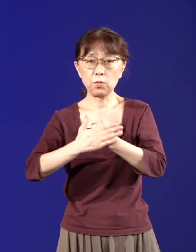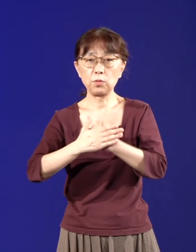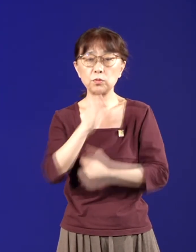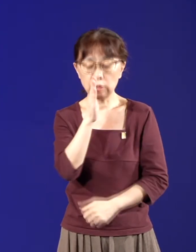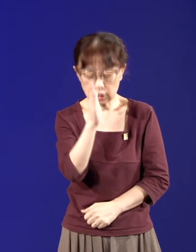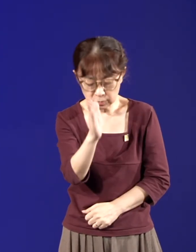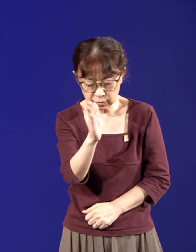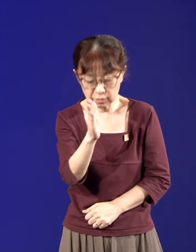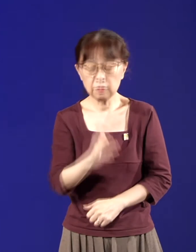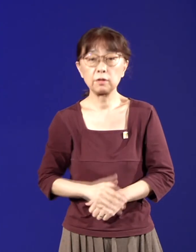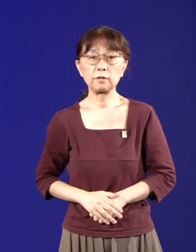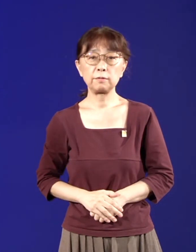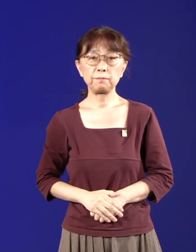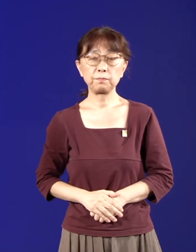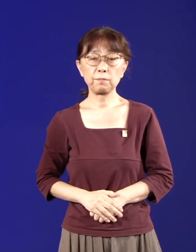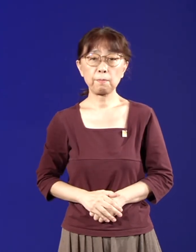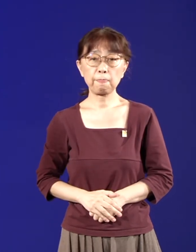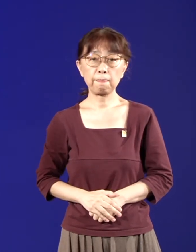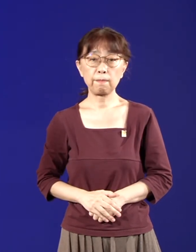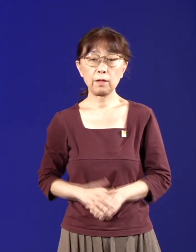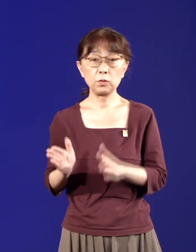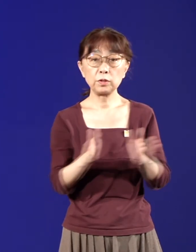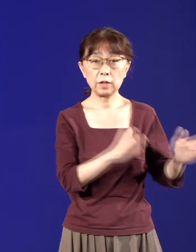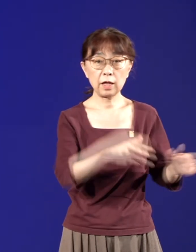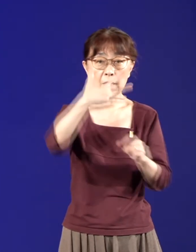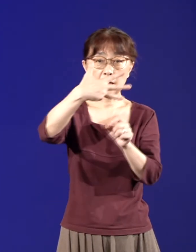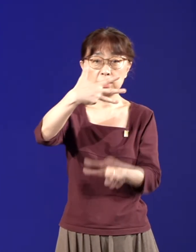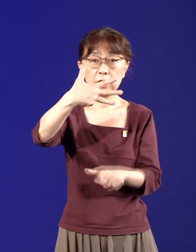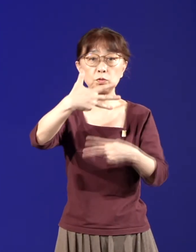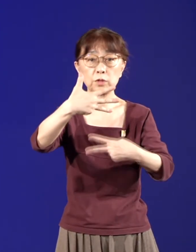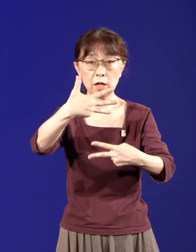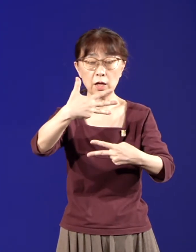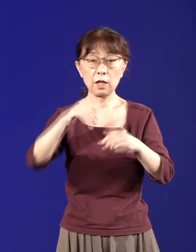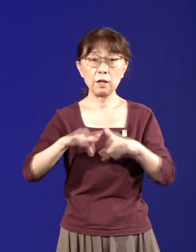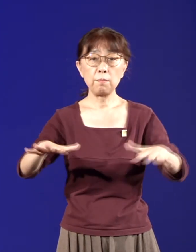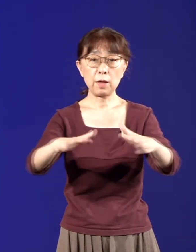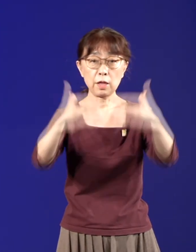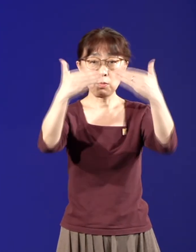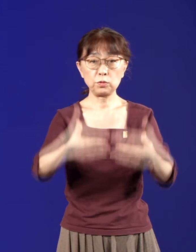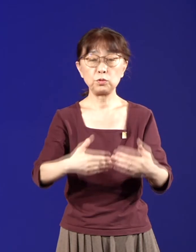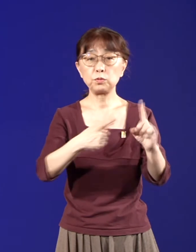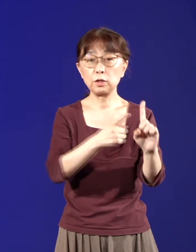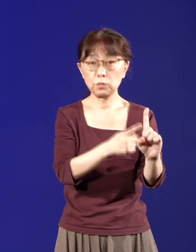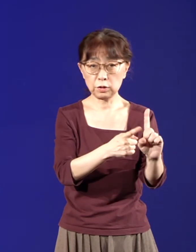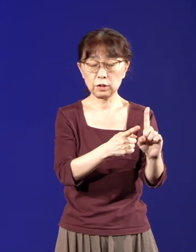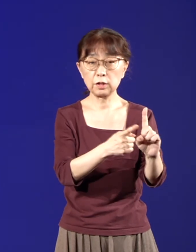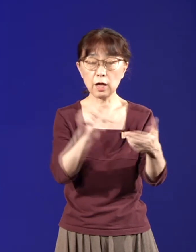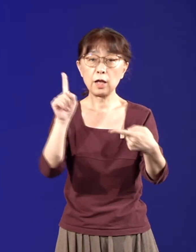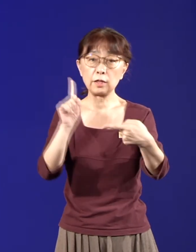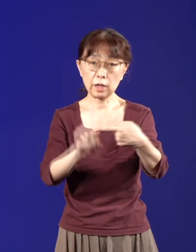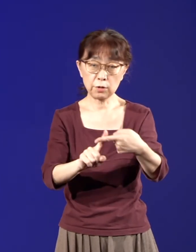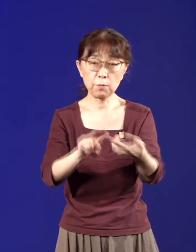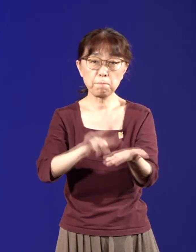。そして8月2日からまん延防止等重点措置が適用されまして、